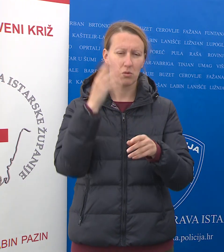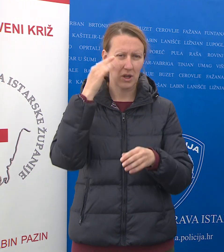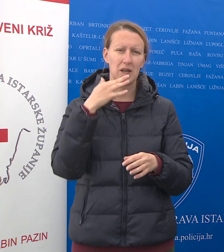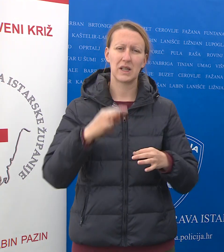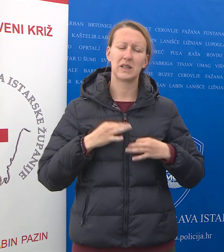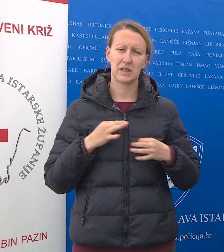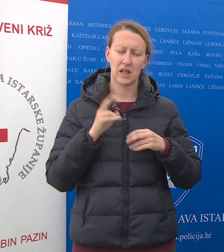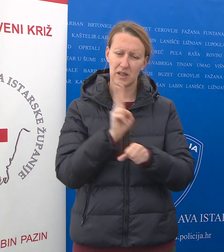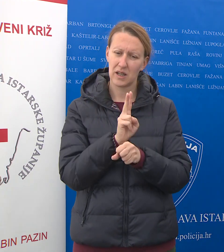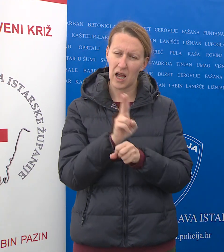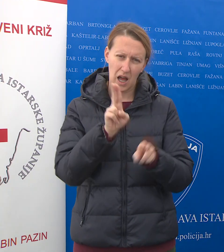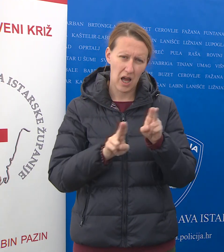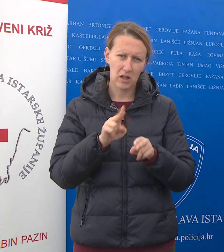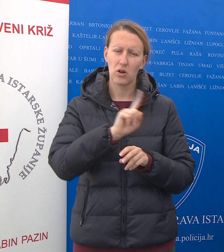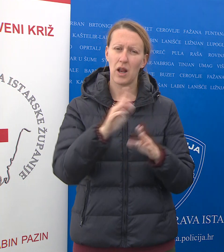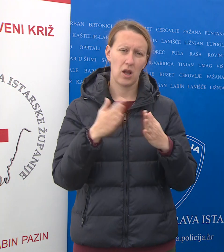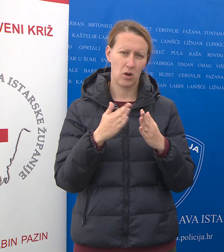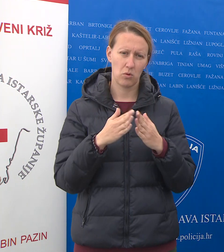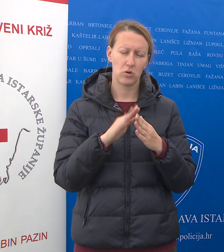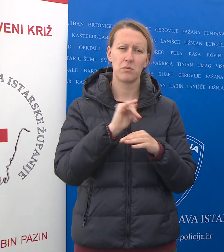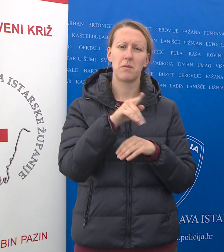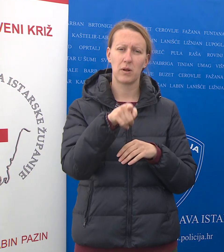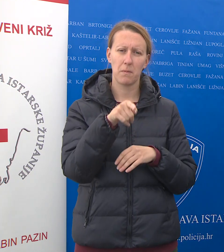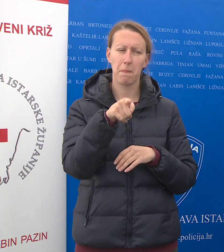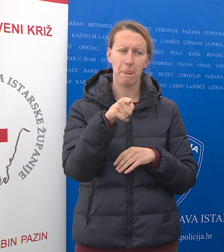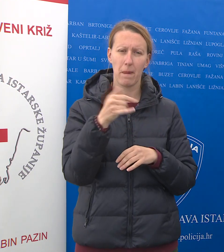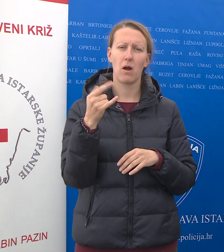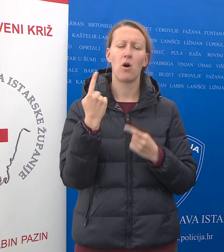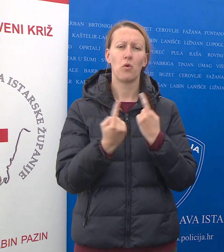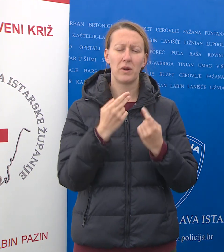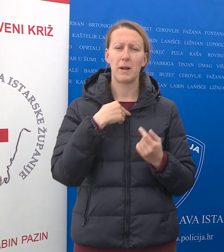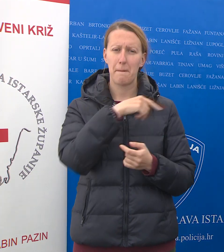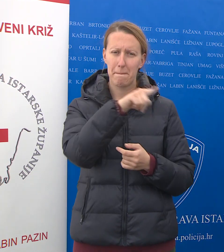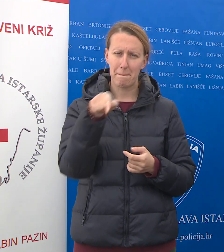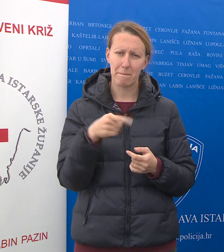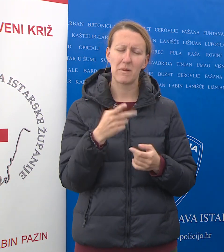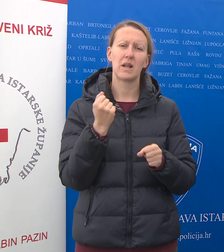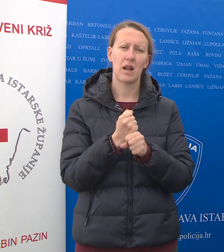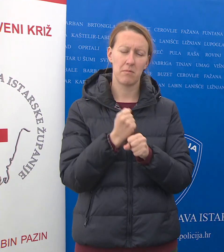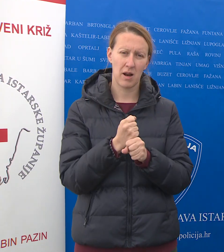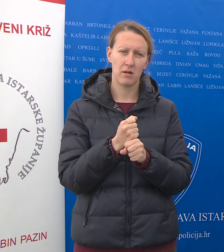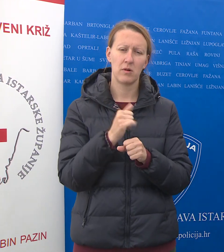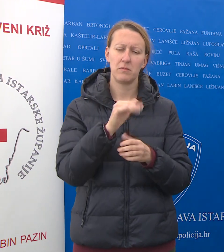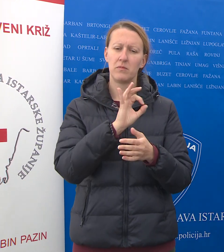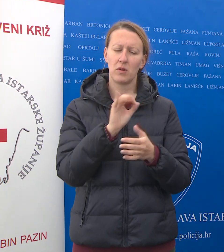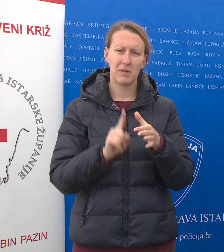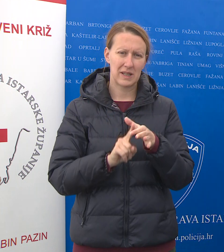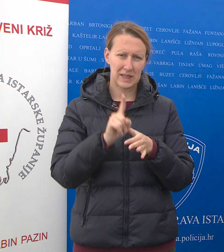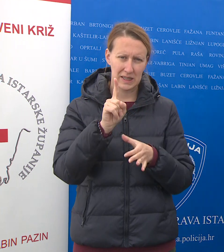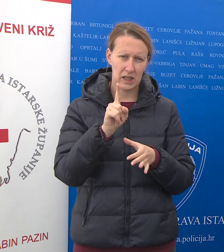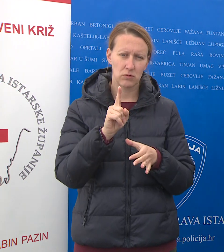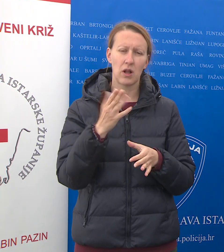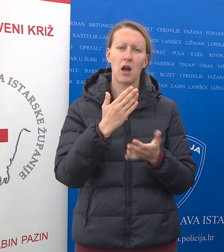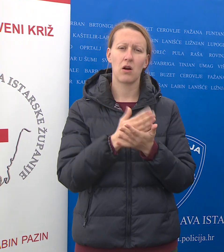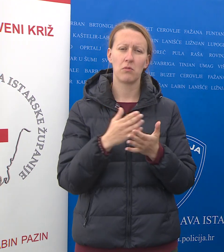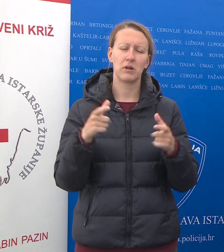pod zdravstvenim nadzorom, ne kući. Prema tome, to je uvjet da mi ostvarujemo zacrtane ciljeve kako